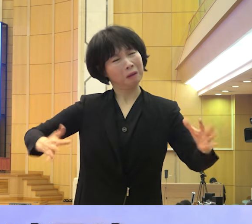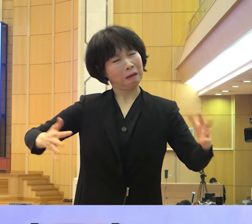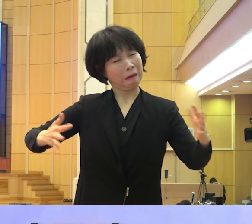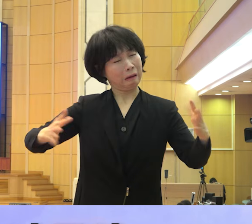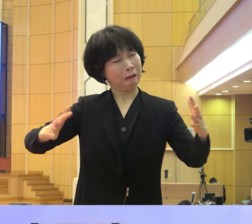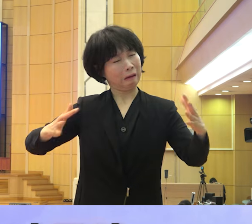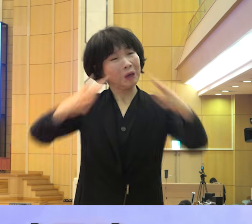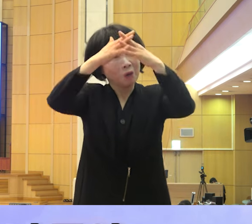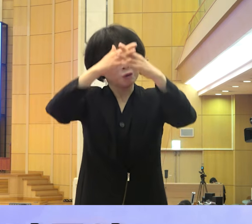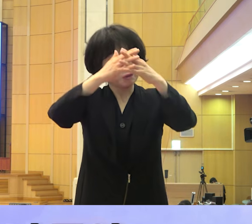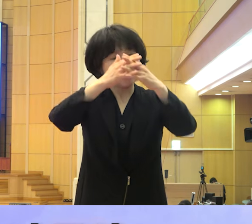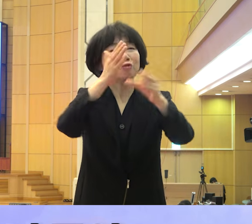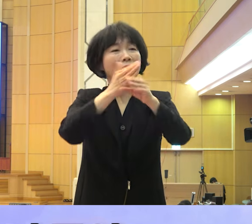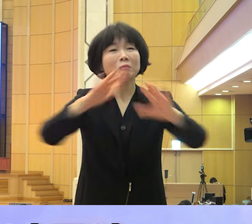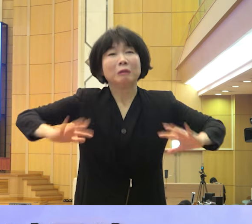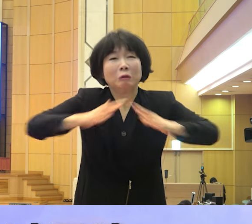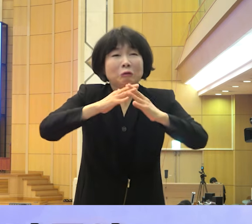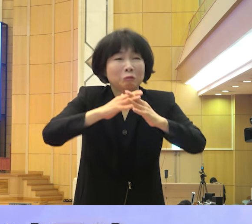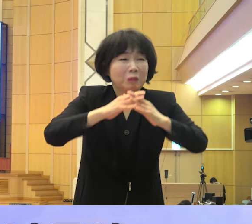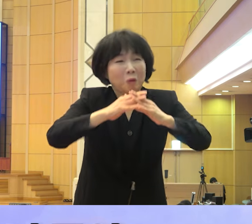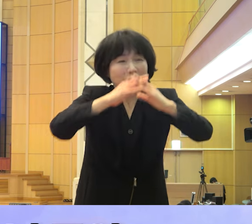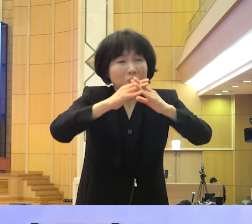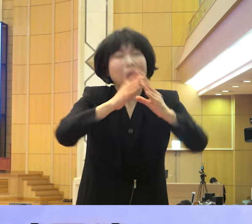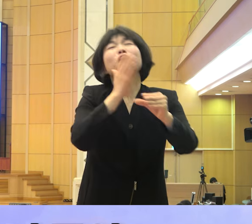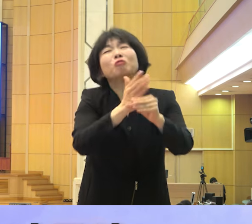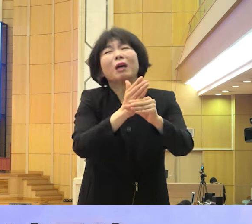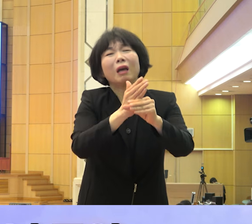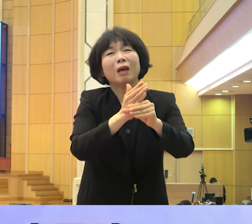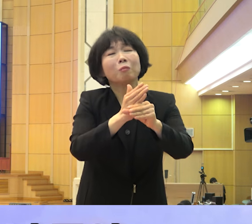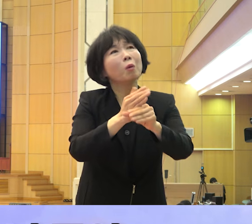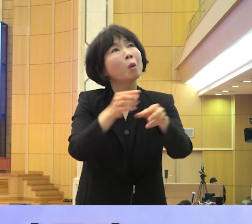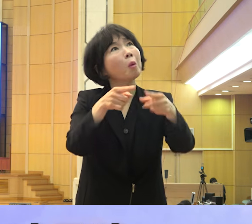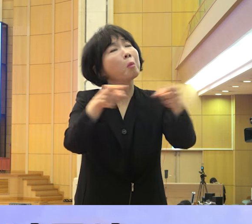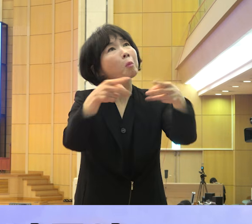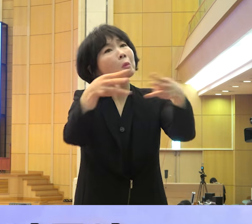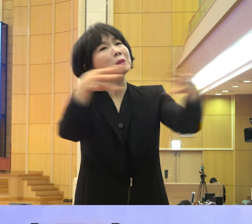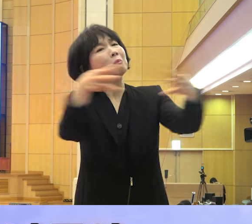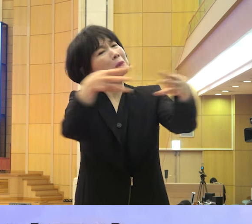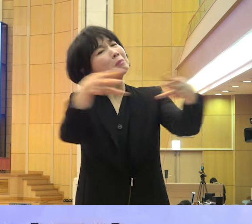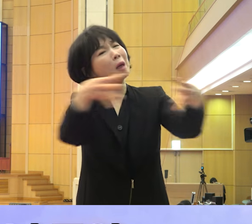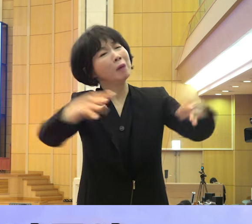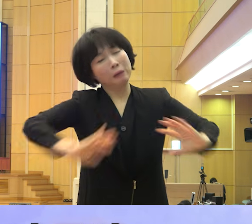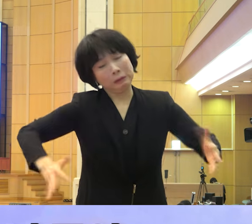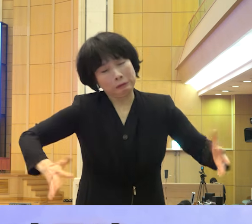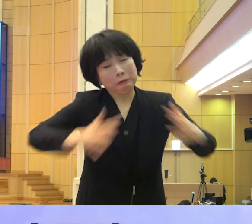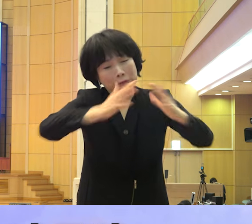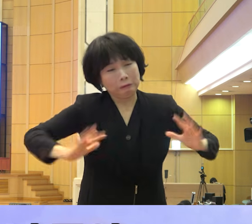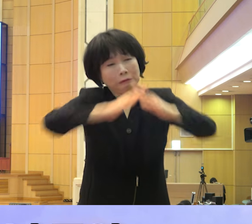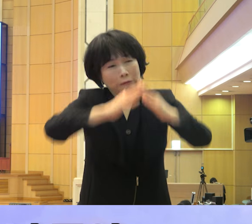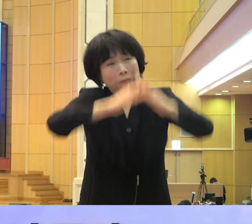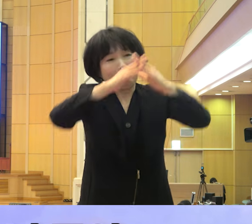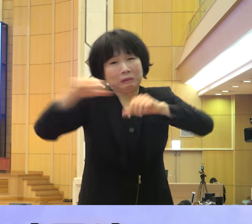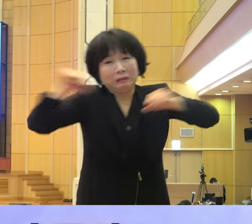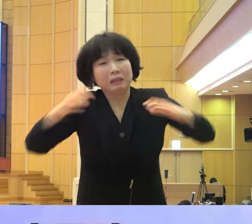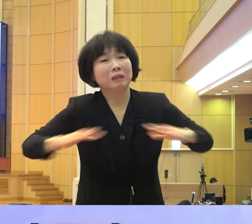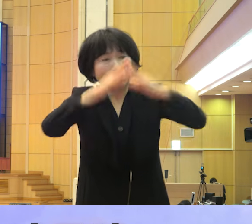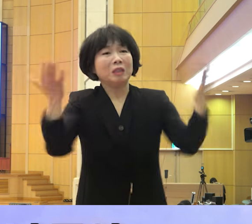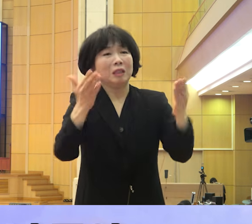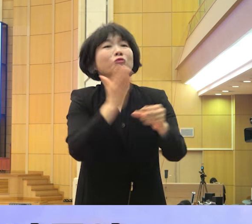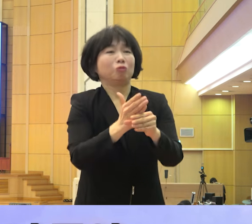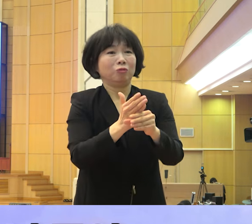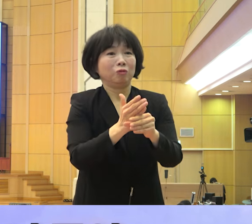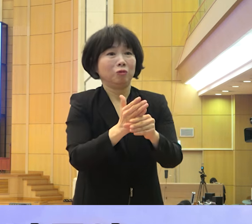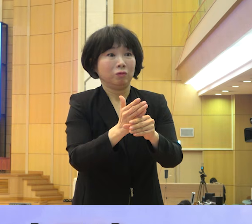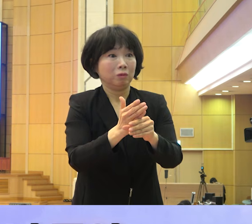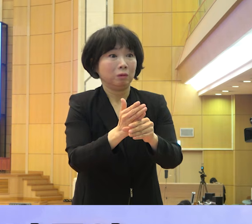18명이 깔려 죽었어요. 그 당시에는 고층 건물이 없거든. 대부분 단층 건물이란 말이에요. 예수님 당시만 하더라도